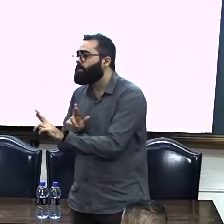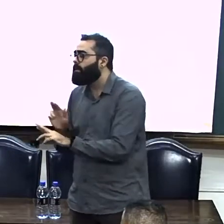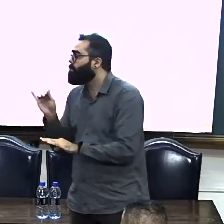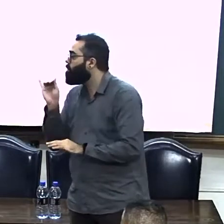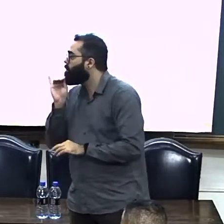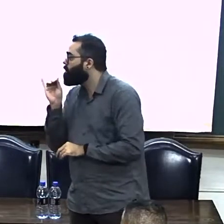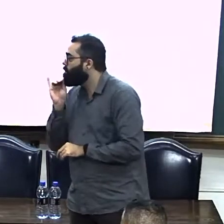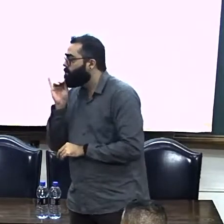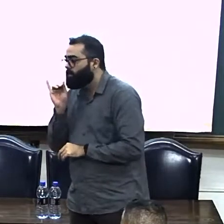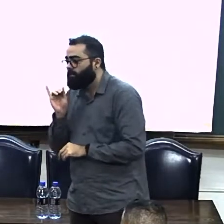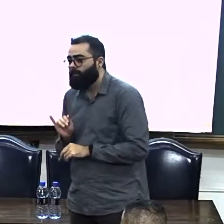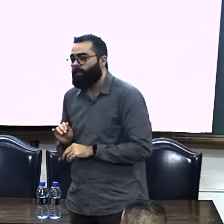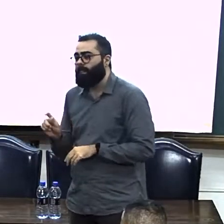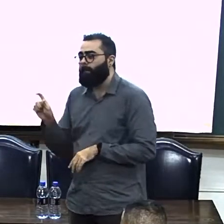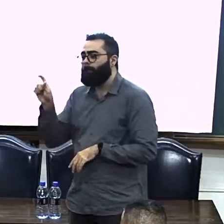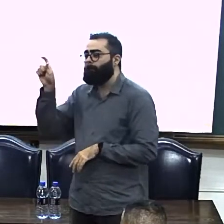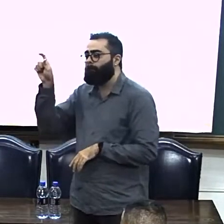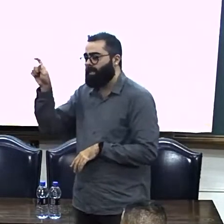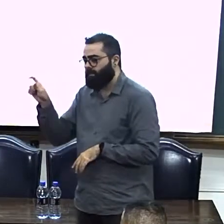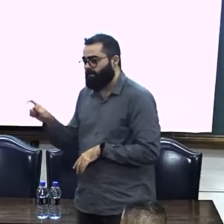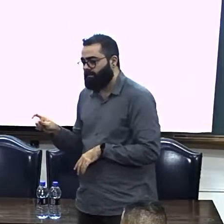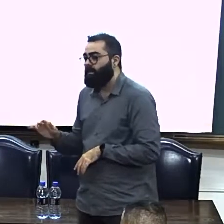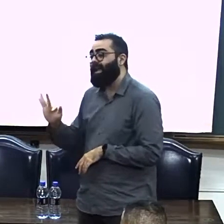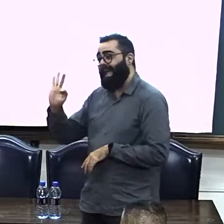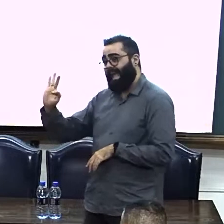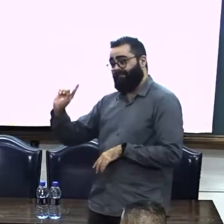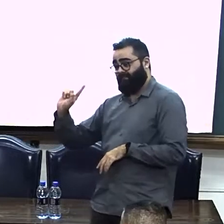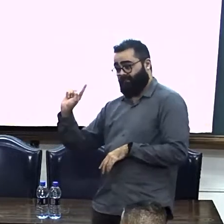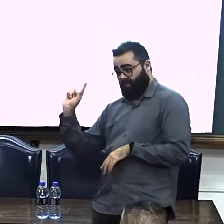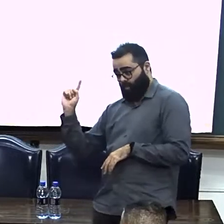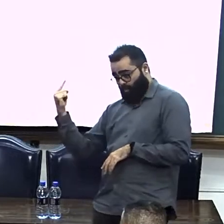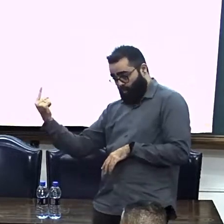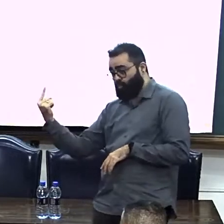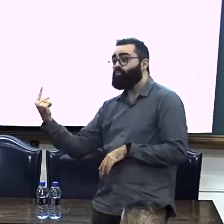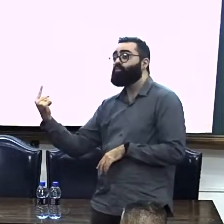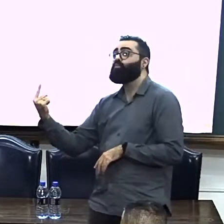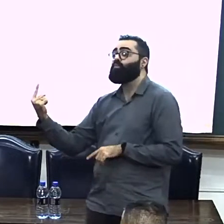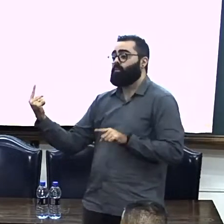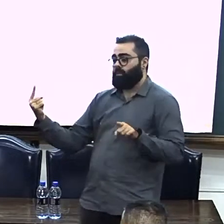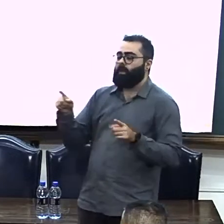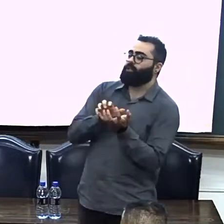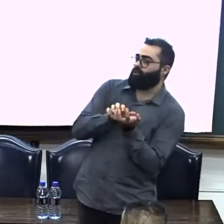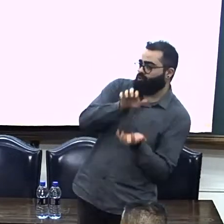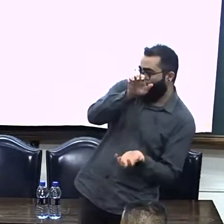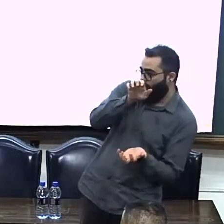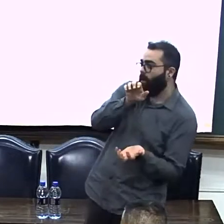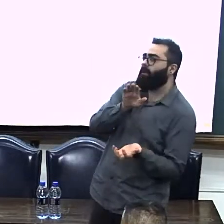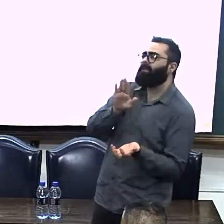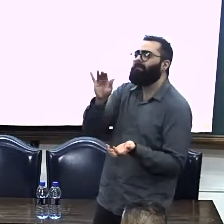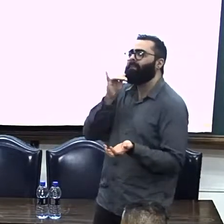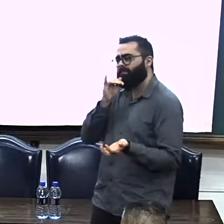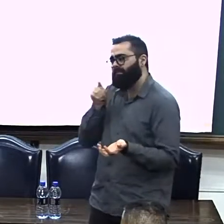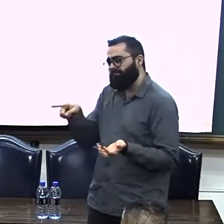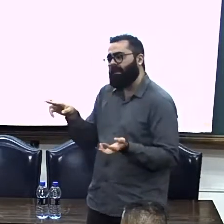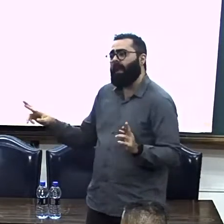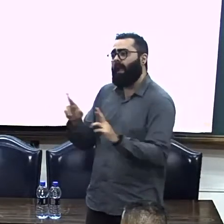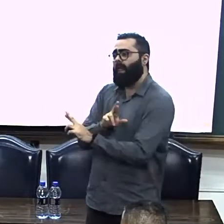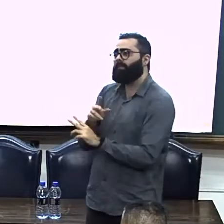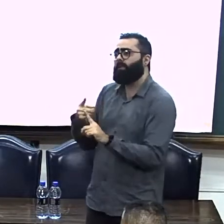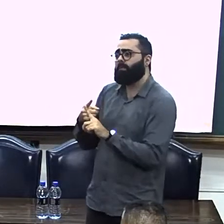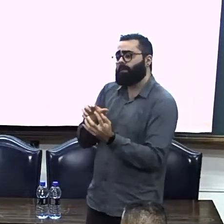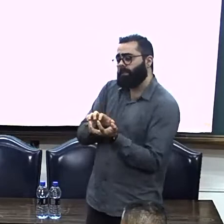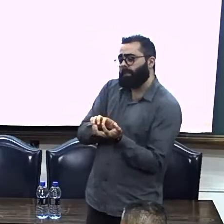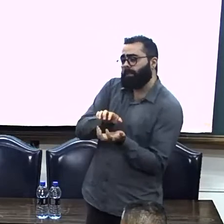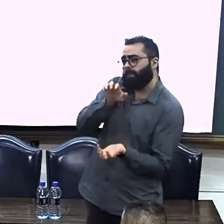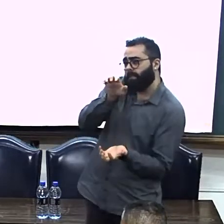formant and jaw displacement. And this makes sense because when you open your mouth more, you raise your